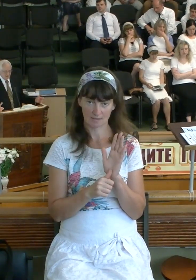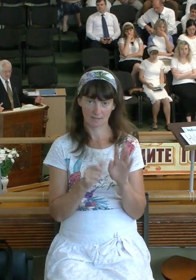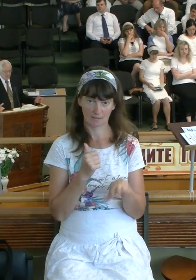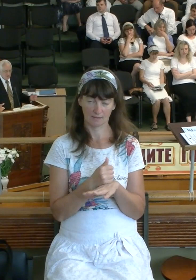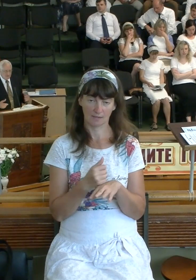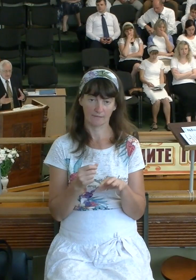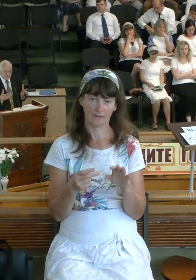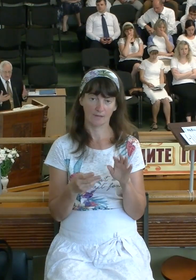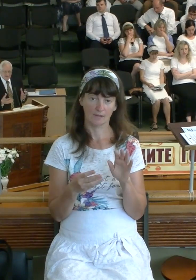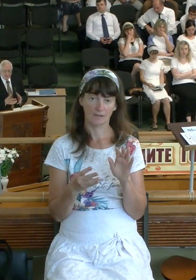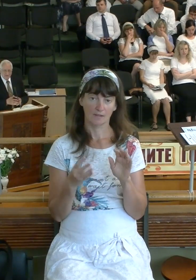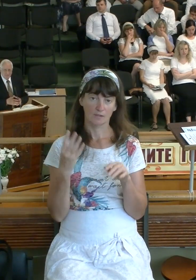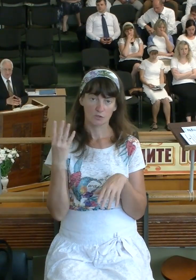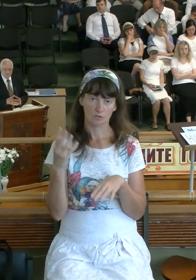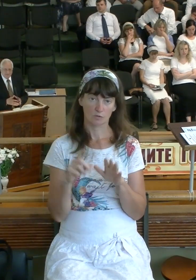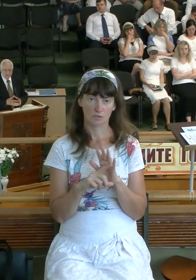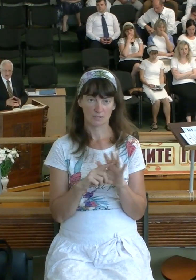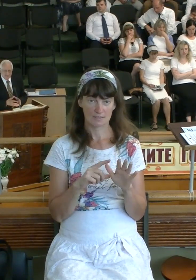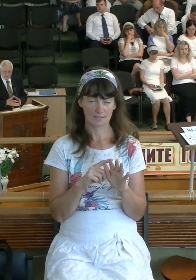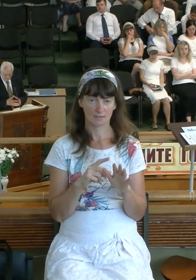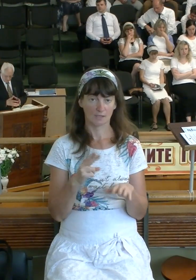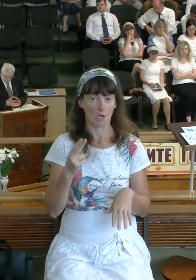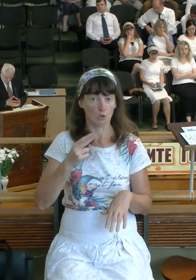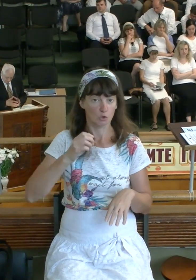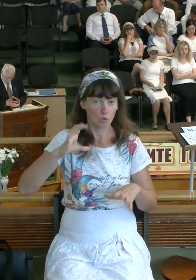Христа. Он занят